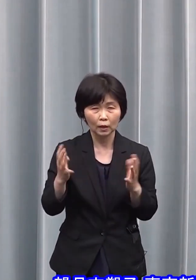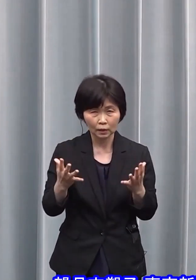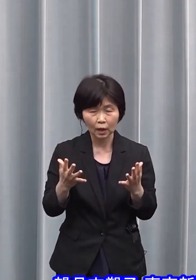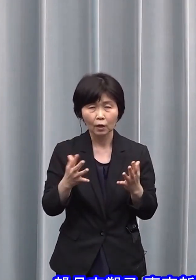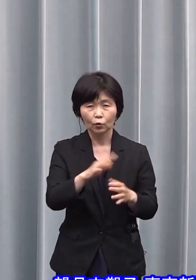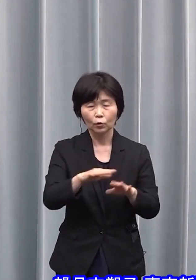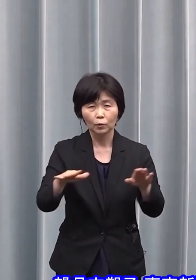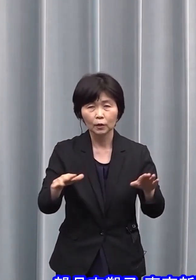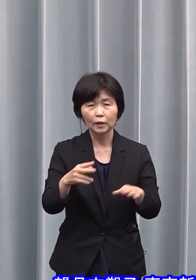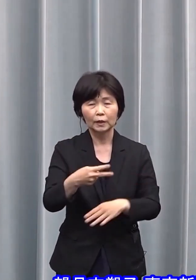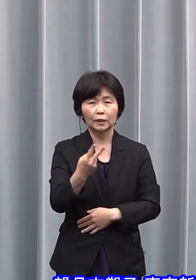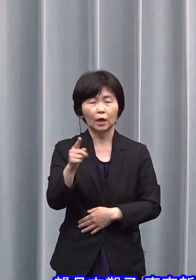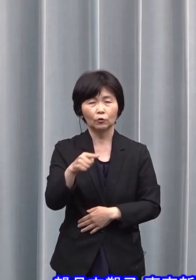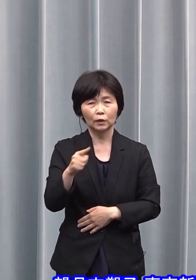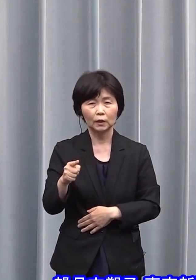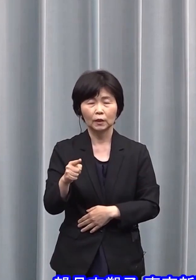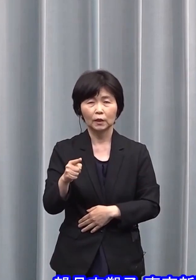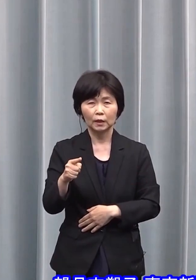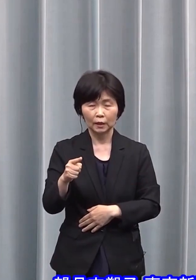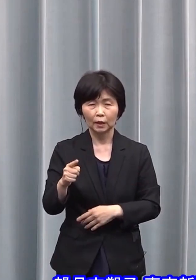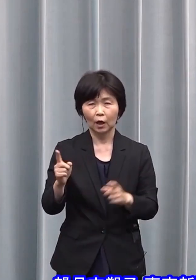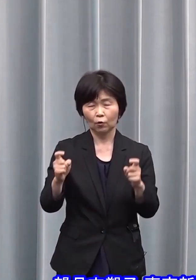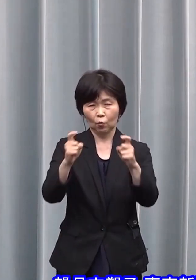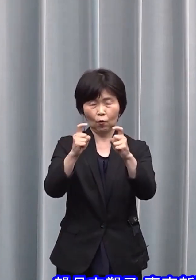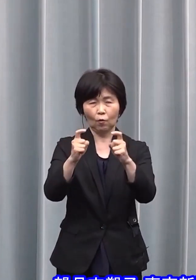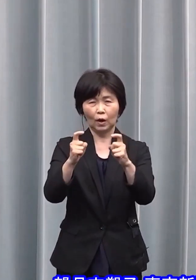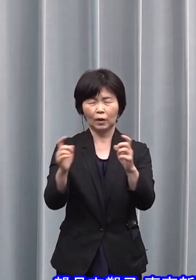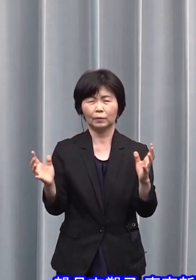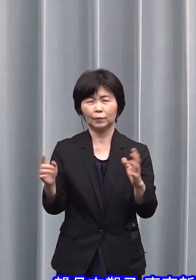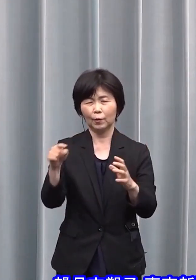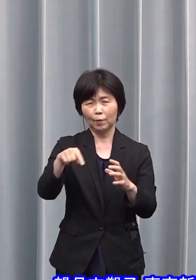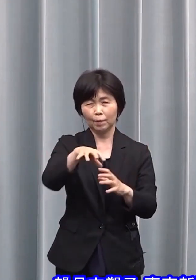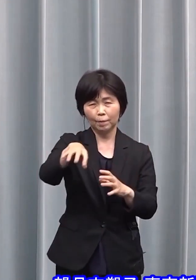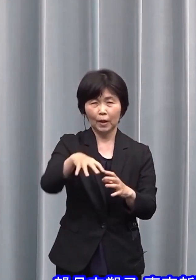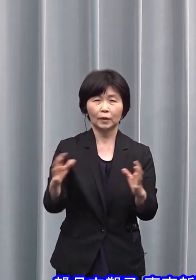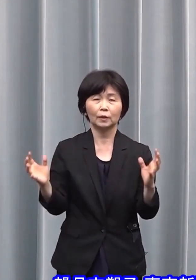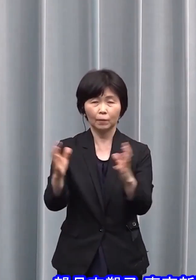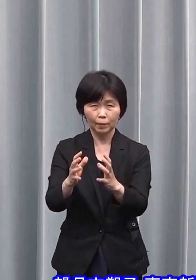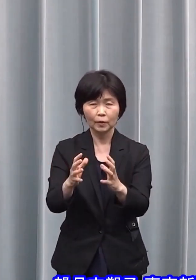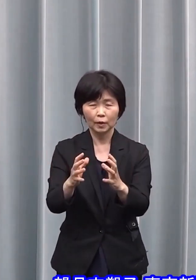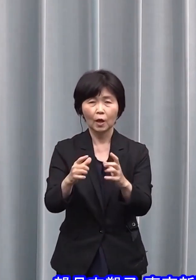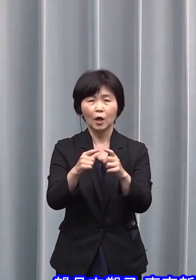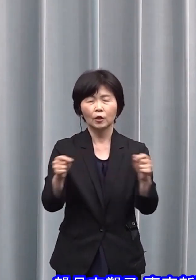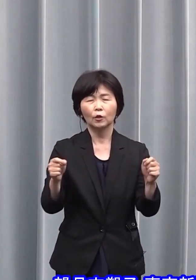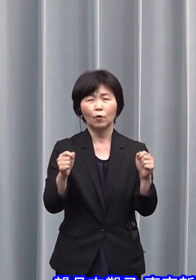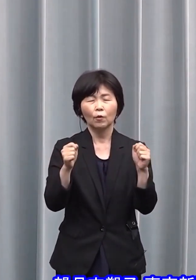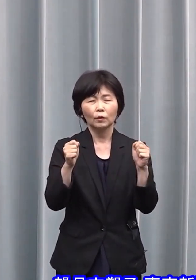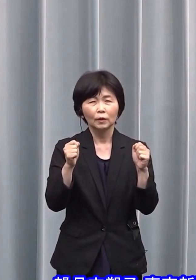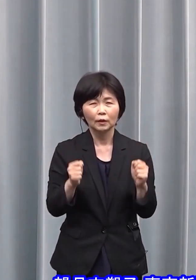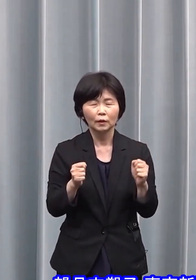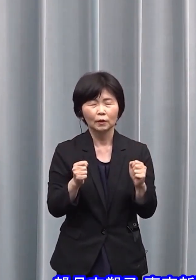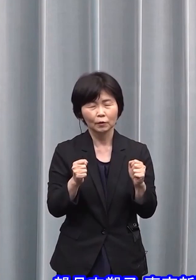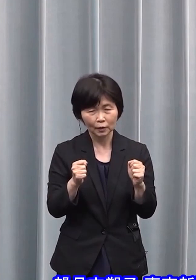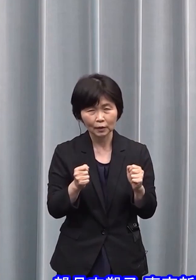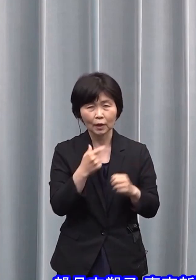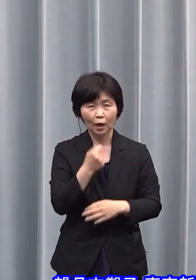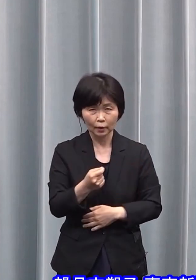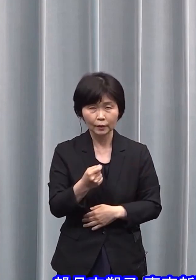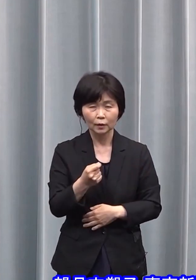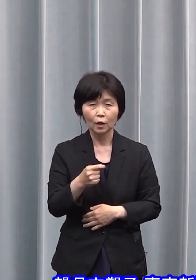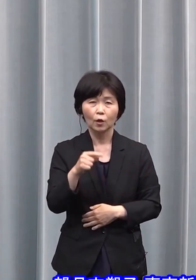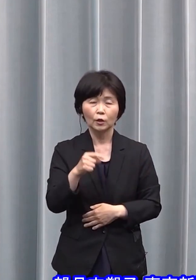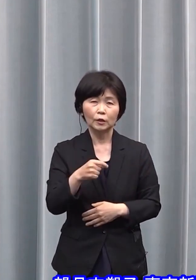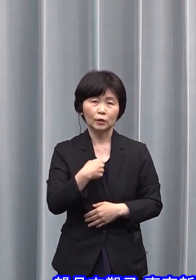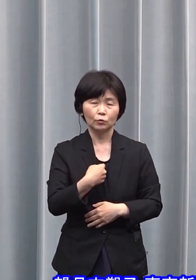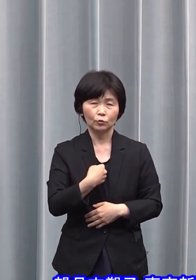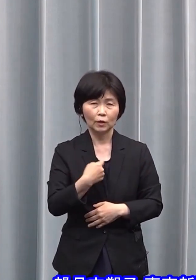国会議事堂前に募りまして、大人300人と合わせてどうか日本に住まわせてほしいと、自分たちの夢をなんとかここで実現させ